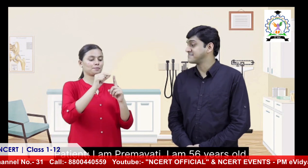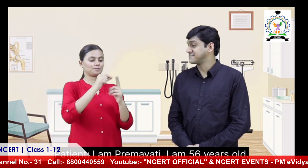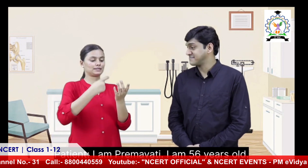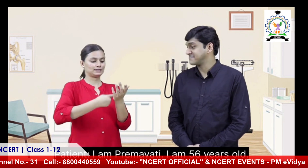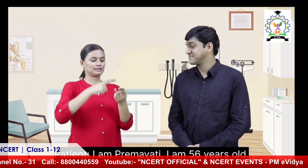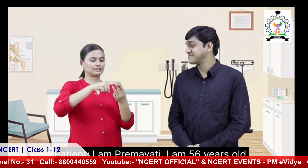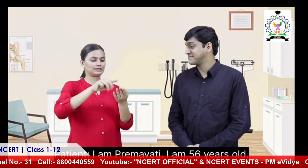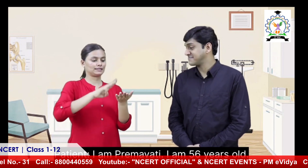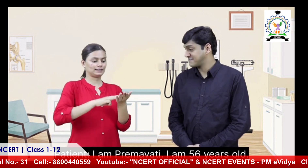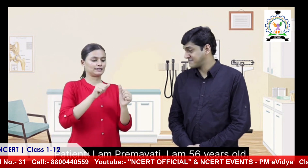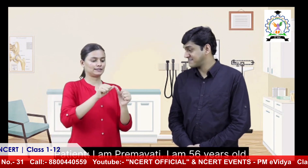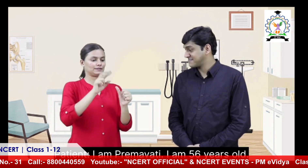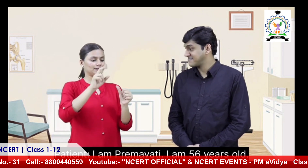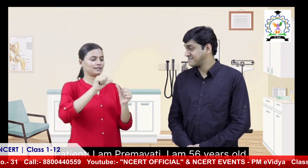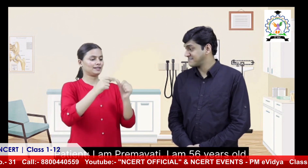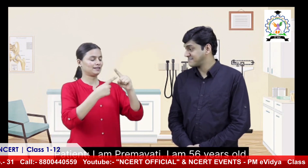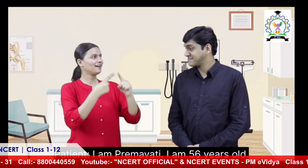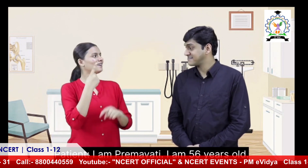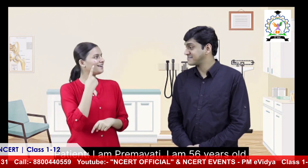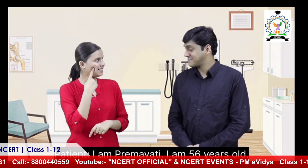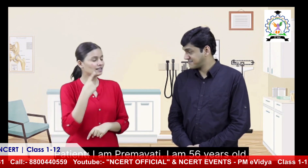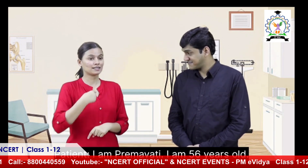मेरा नाम प्रेमावती है